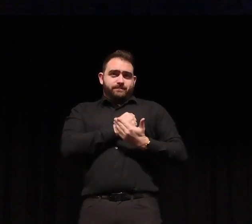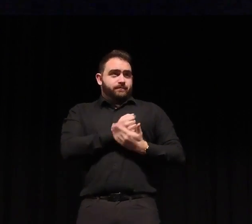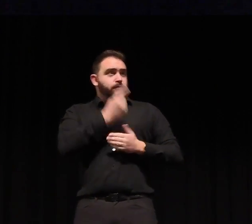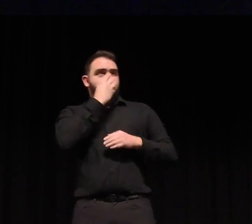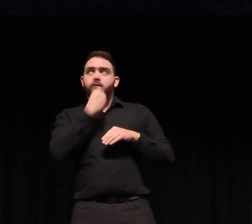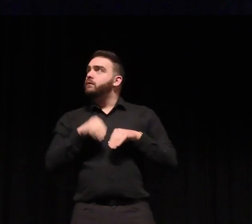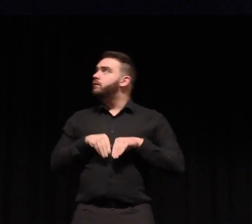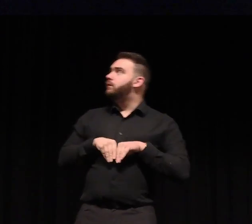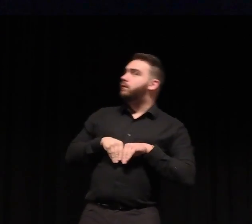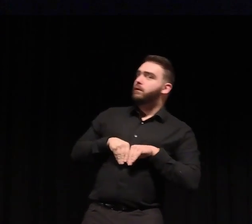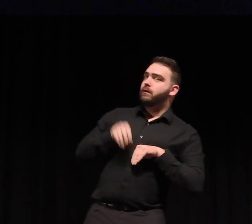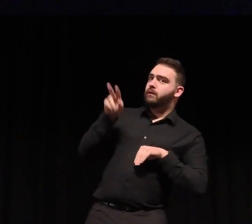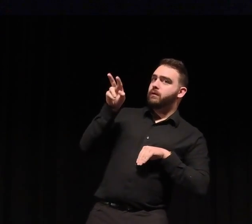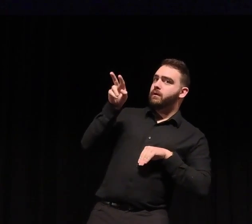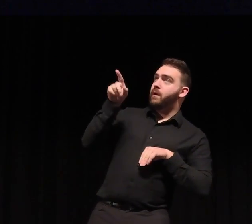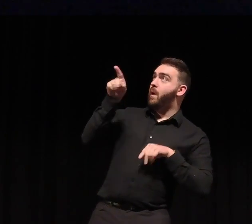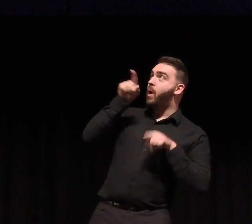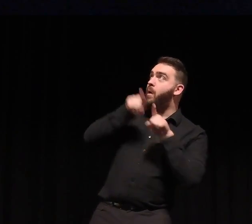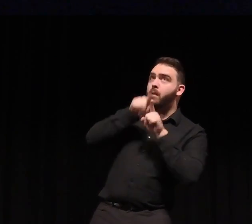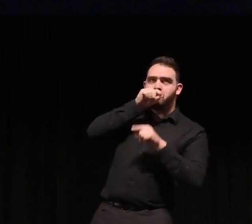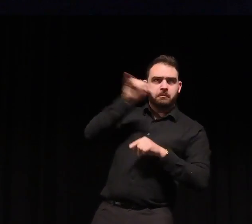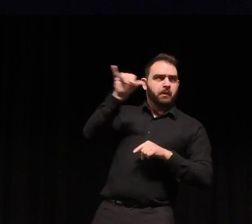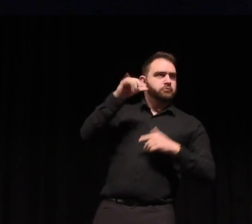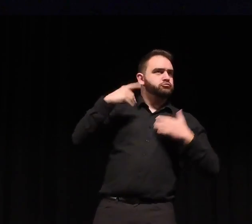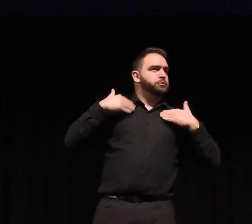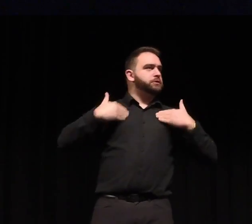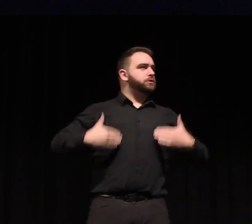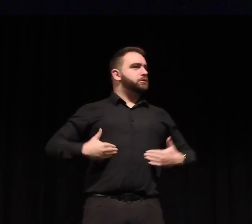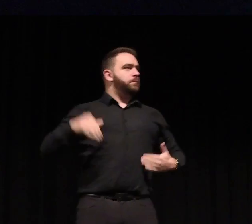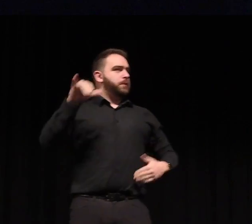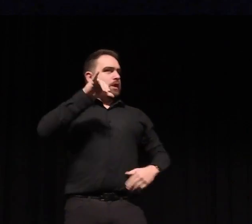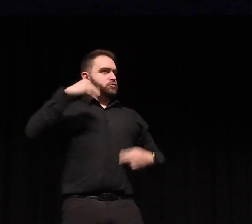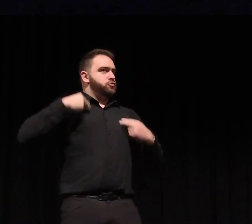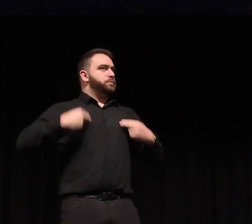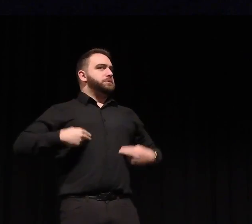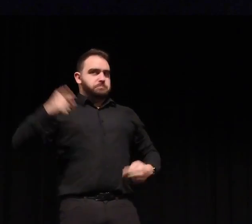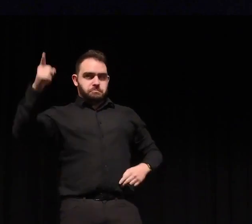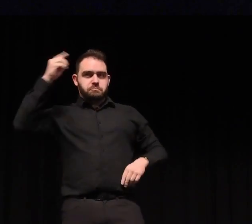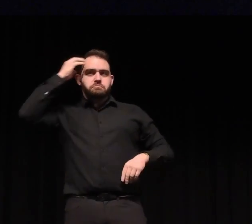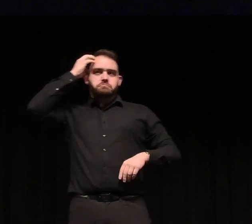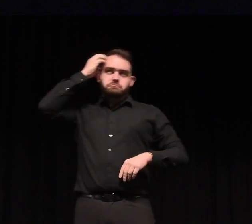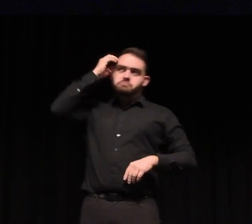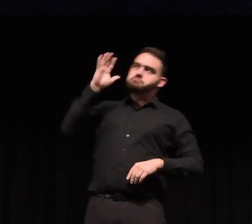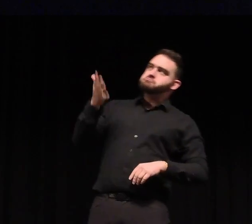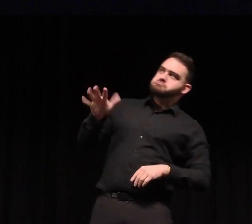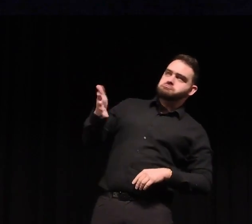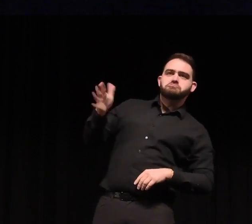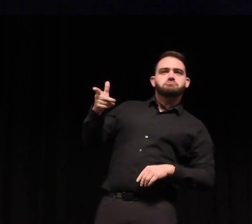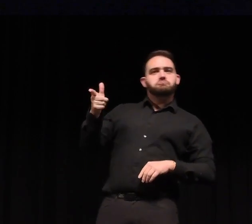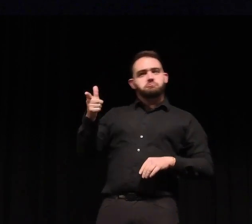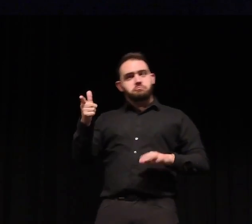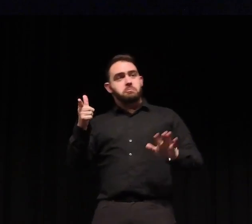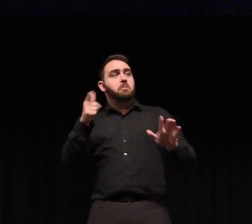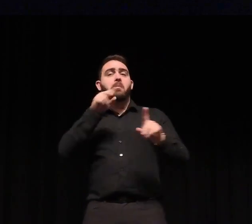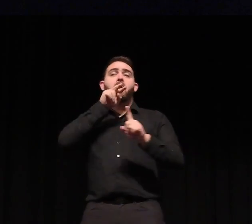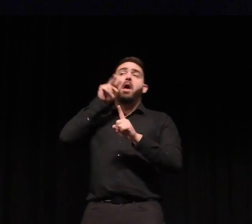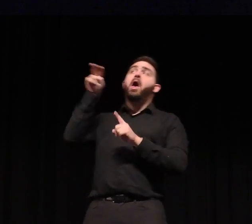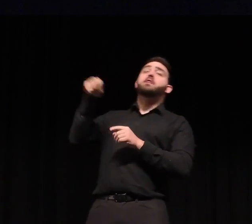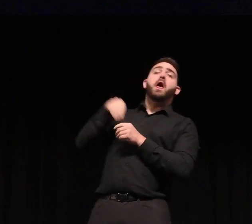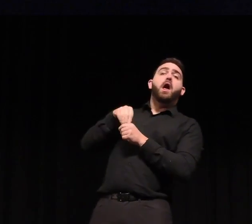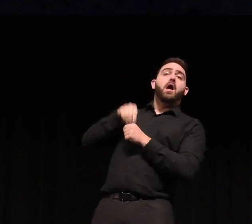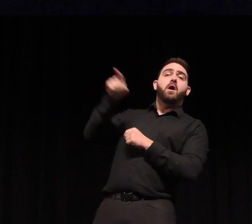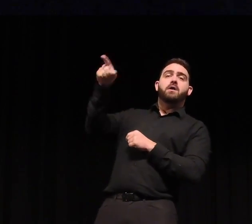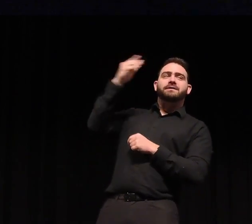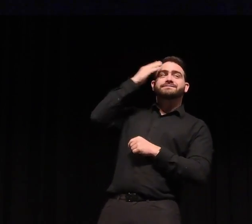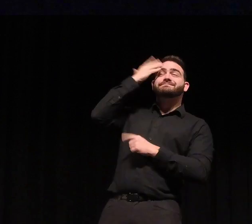c'est un peu comme les humains. Des fois, ils n'ont pas l'air de grand-chose, mais quand on leur donne une chance, des fois, on découvre notre nouvelle